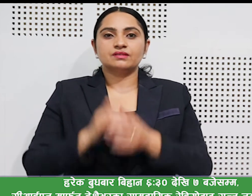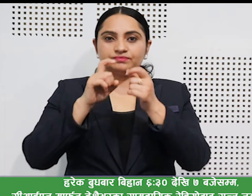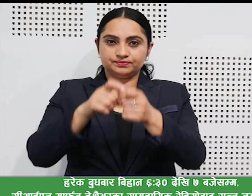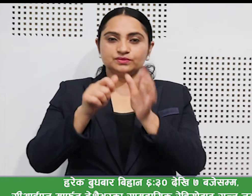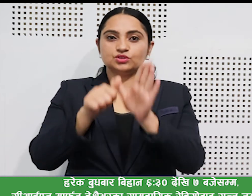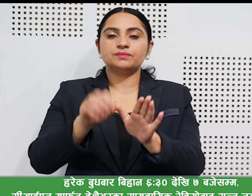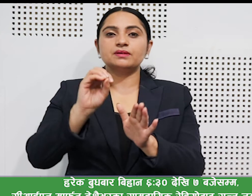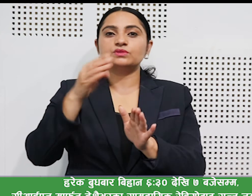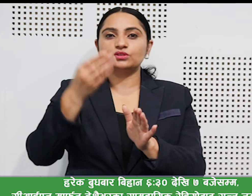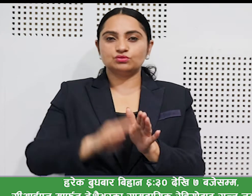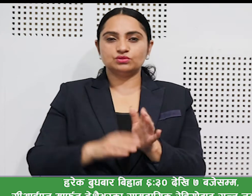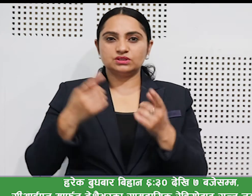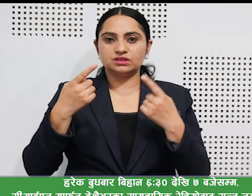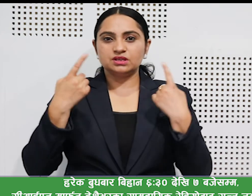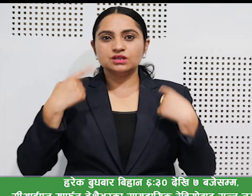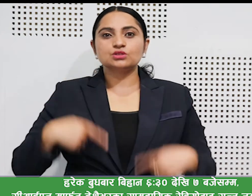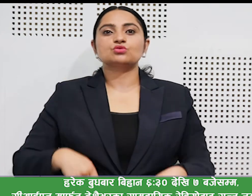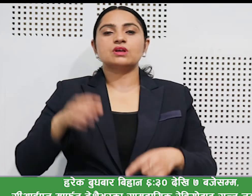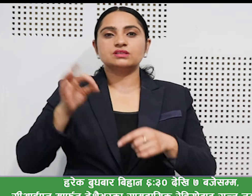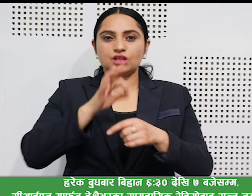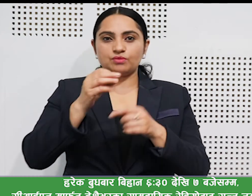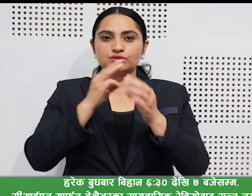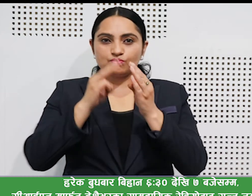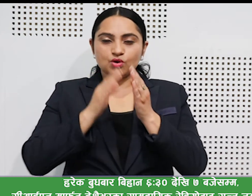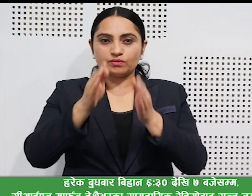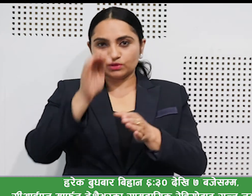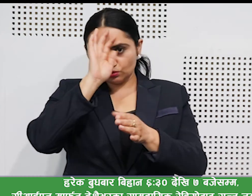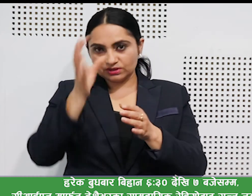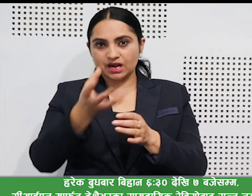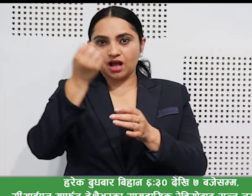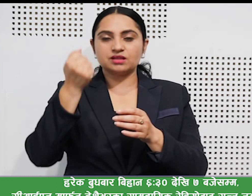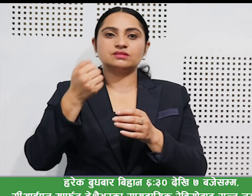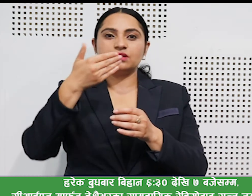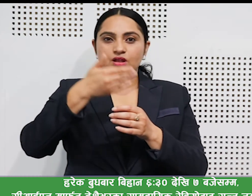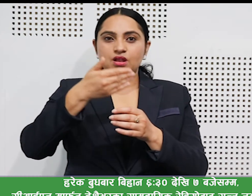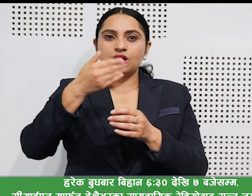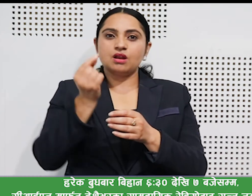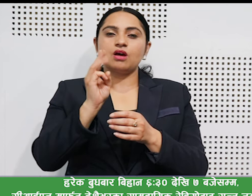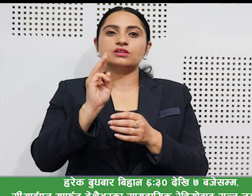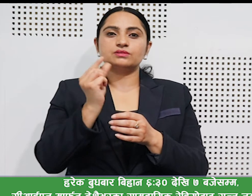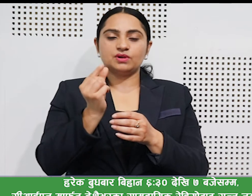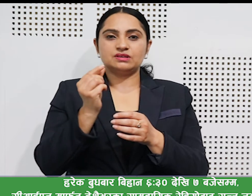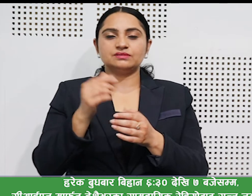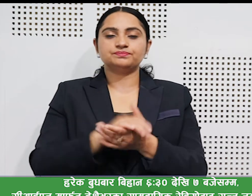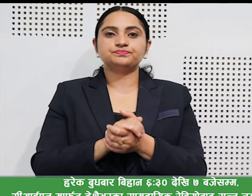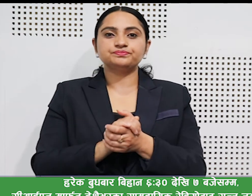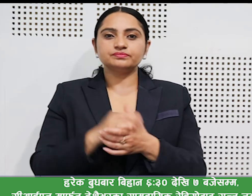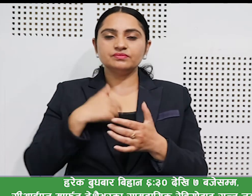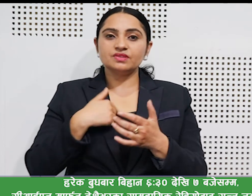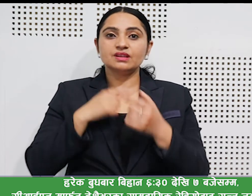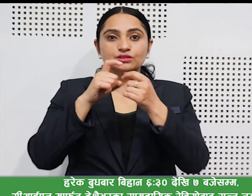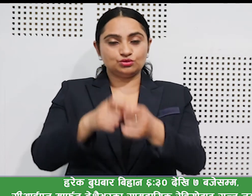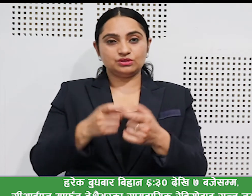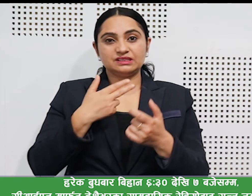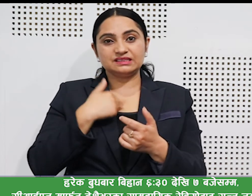जवाफ दिँदै हुनुहुन्छ स्वास्थ्य कार्यालय मकवानपुरका सूचना अधिकारी लक्ष्मण घिमिरे। मेरो नाम अनु घिमिरे हो। मलाई सोध्न मन त